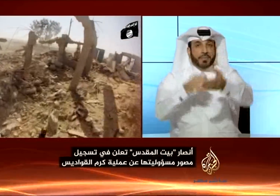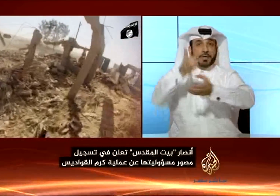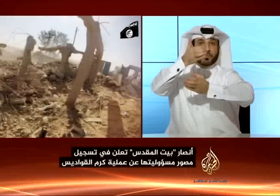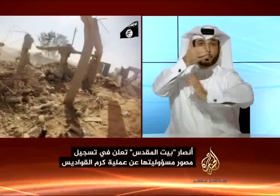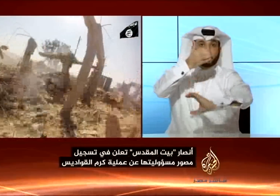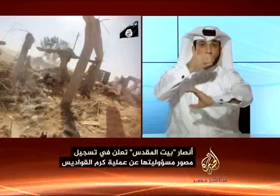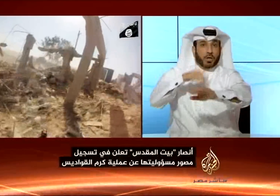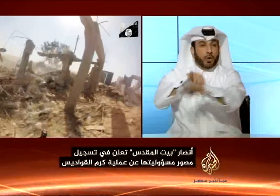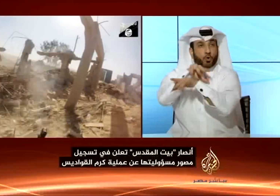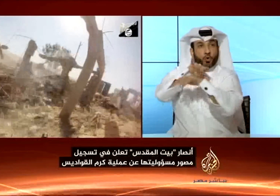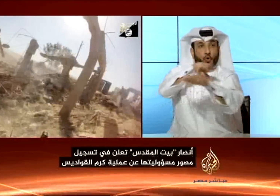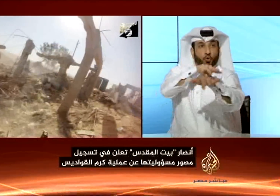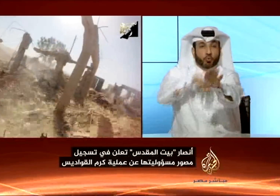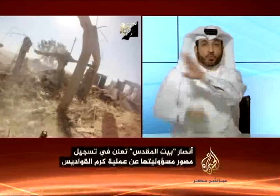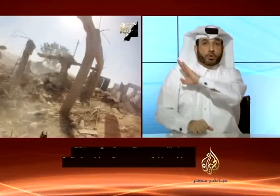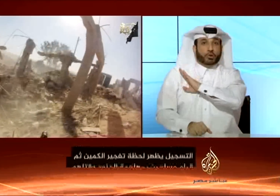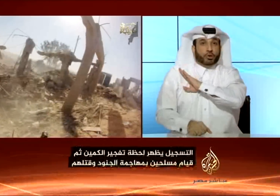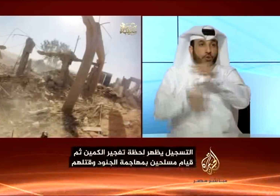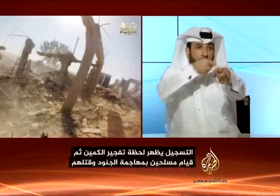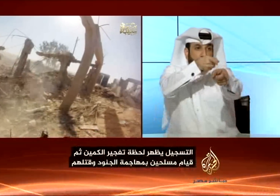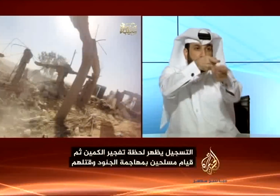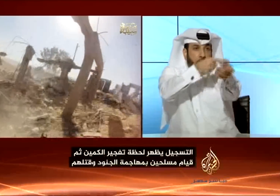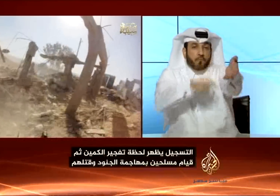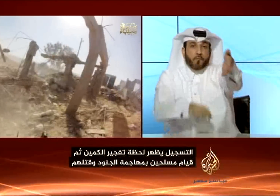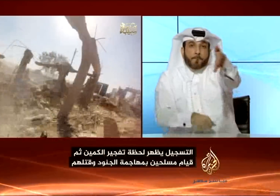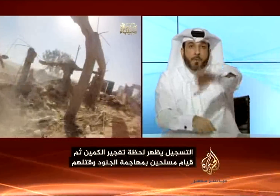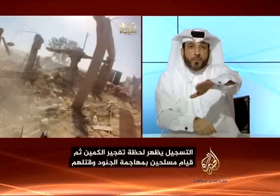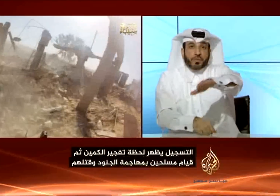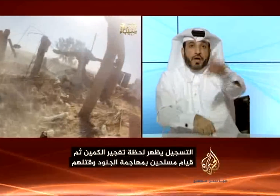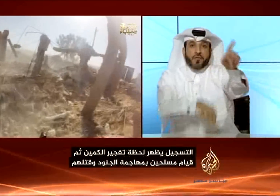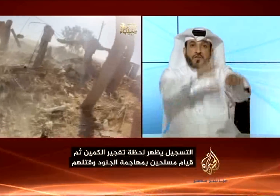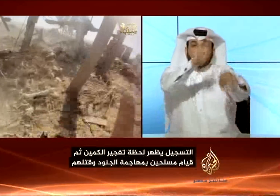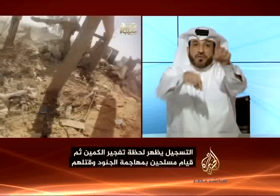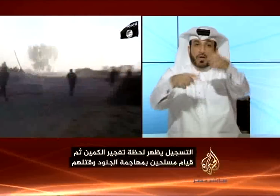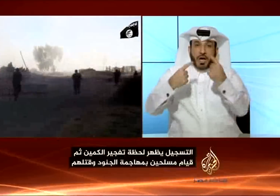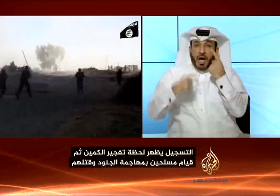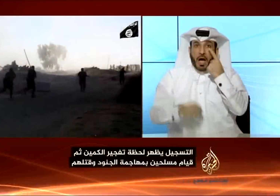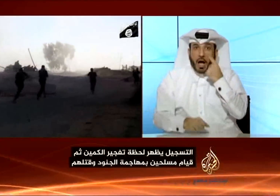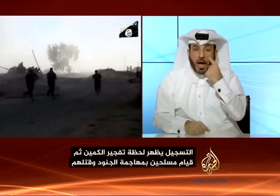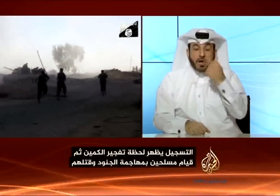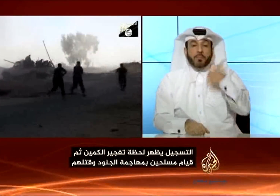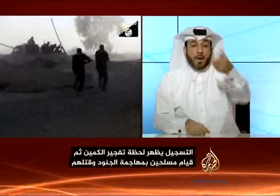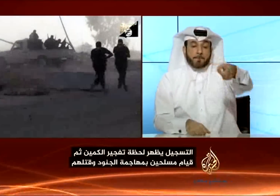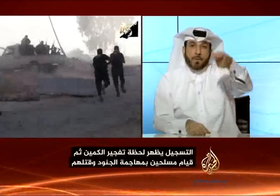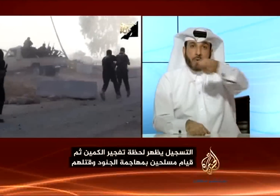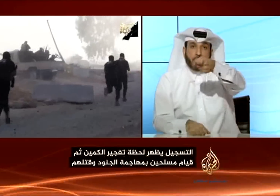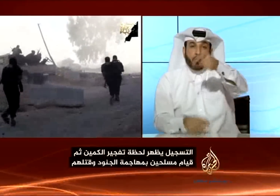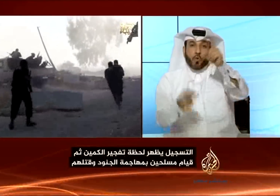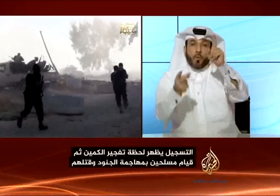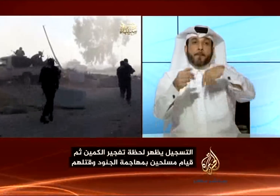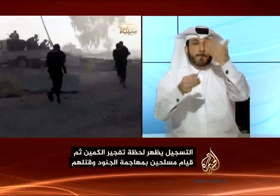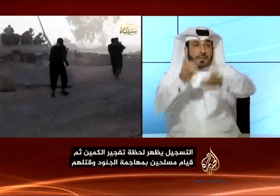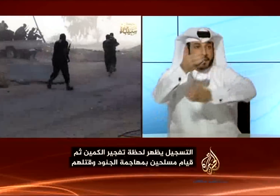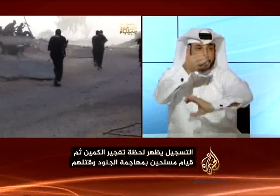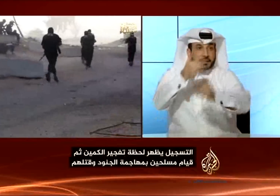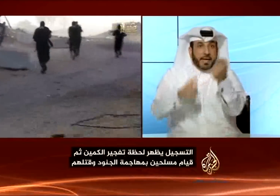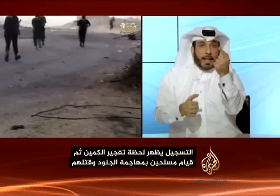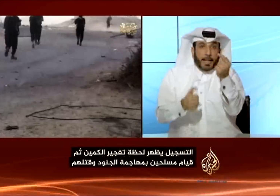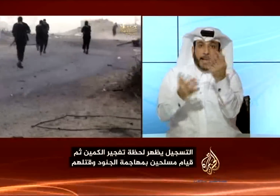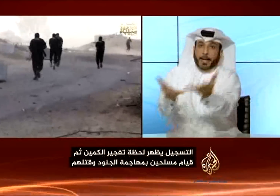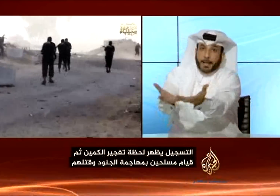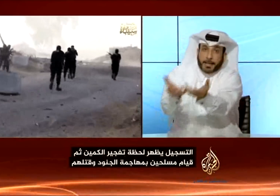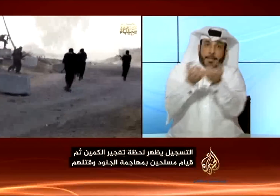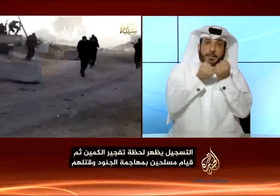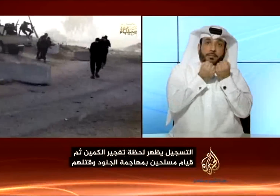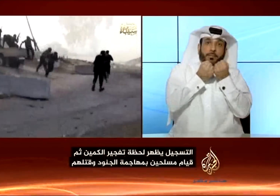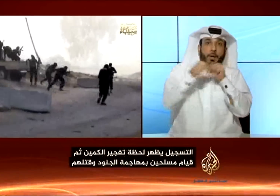مسلحين بمهاجمه الجنود الذين نجوا من التفجير وقتلهم والاذلاق على كميه كبيره من الاسلحه